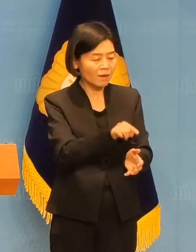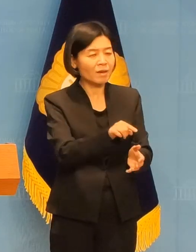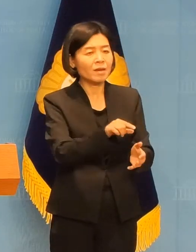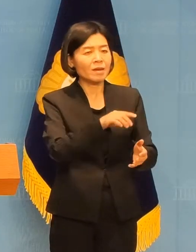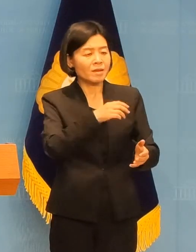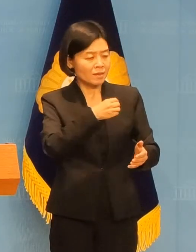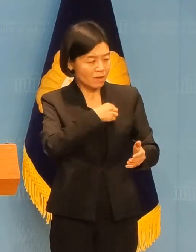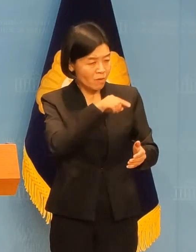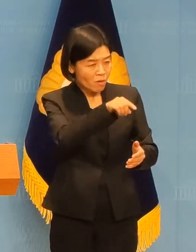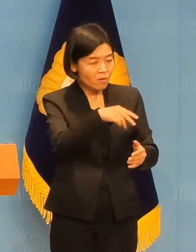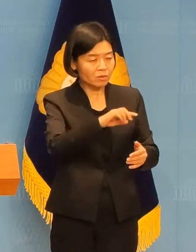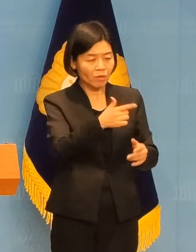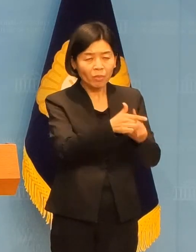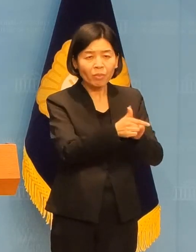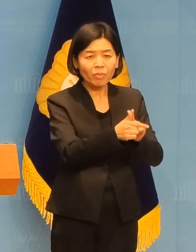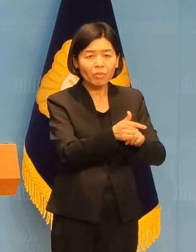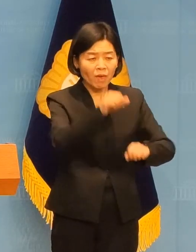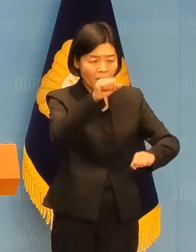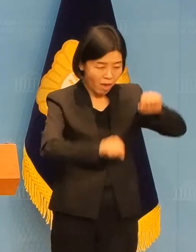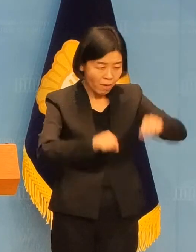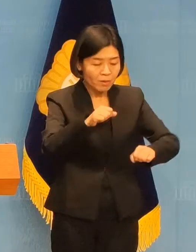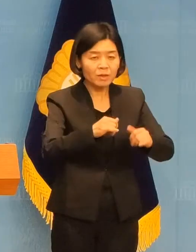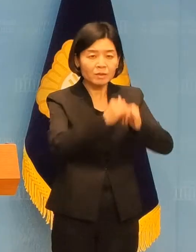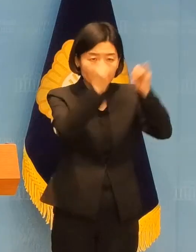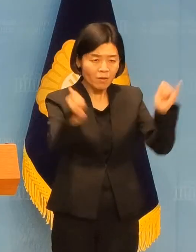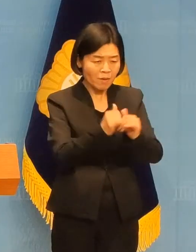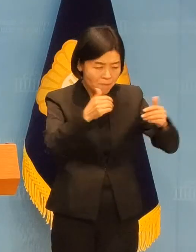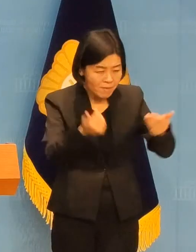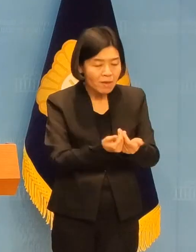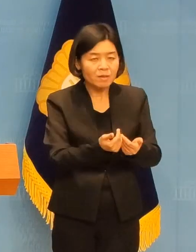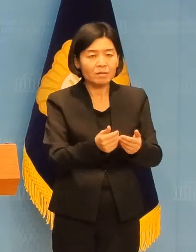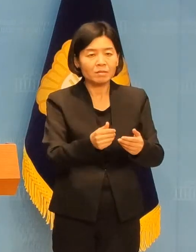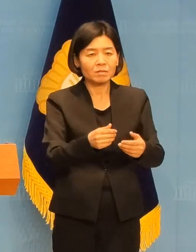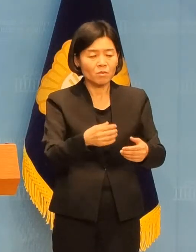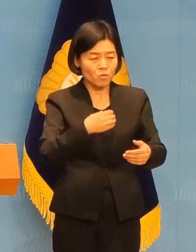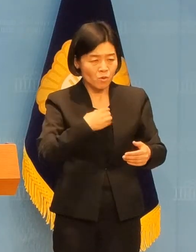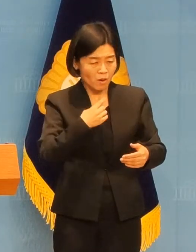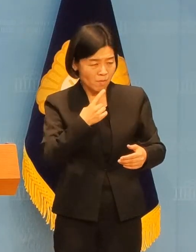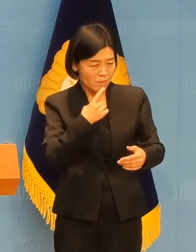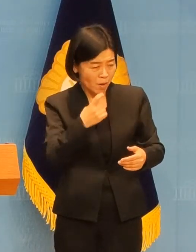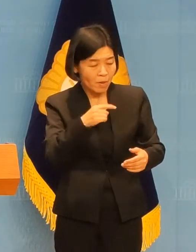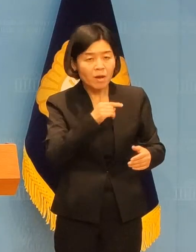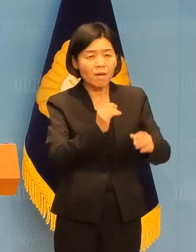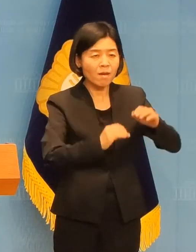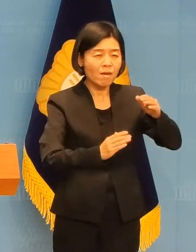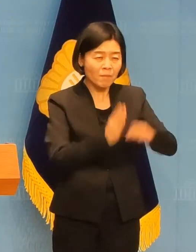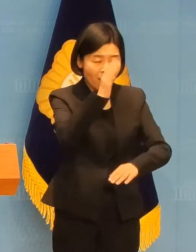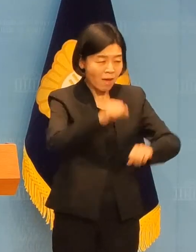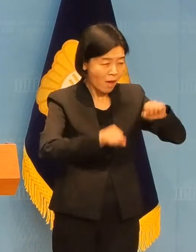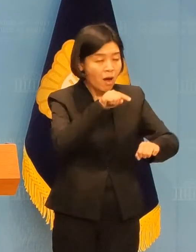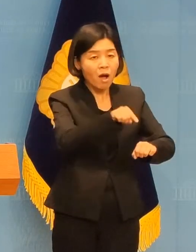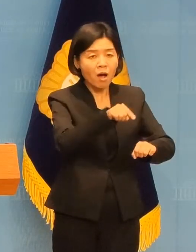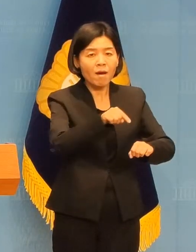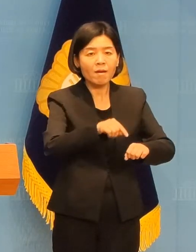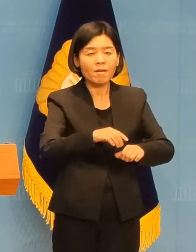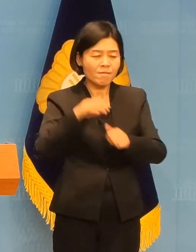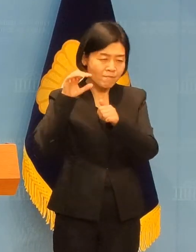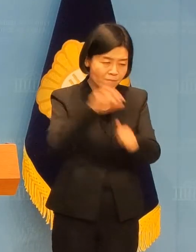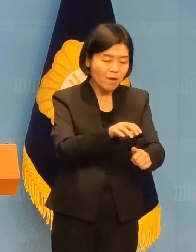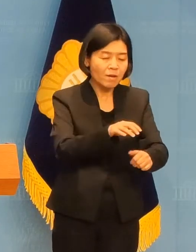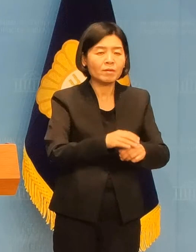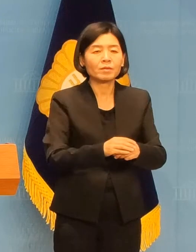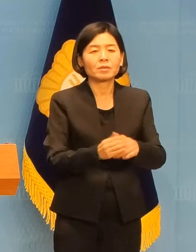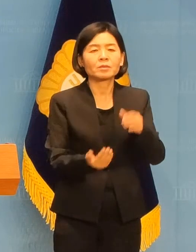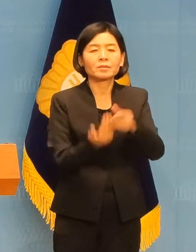반사회적이고 위험천만한 테러 선동 행태에 대해 책임 있는 자세를 보이고 즉각적인